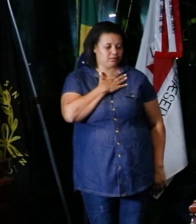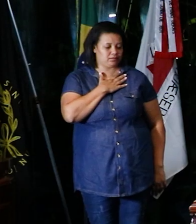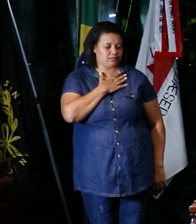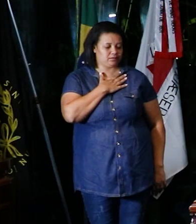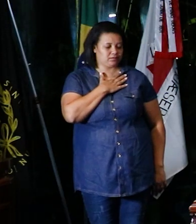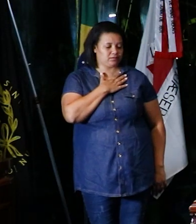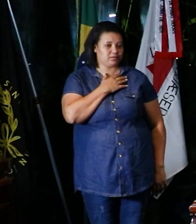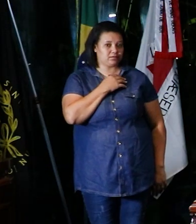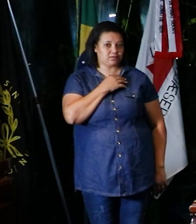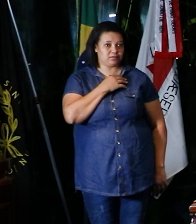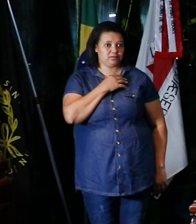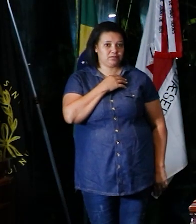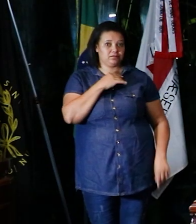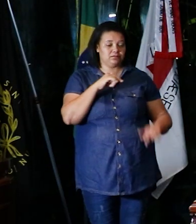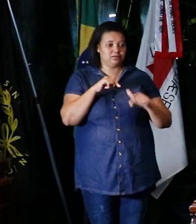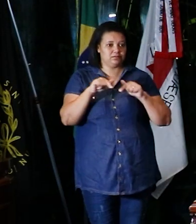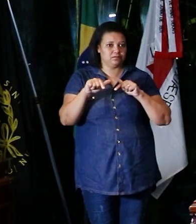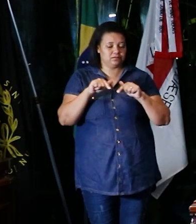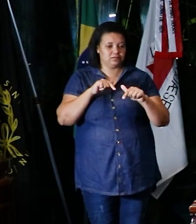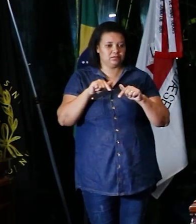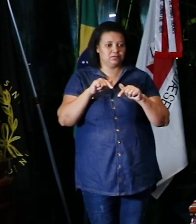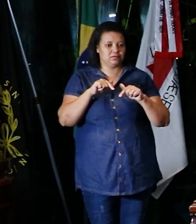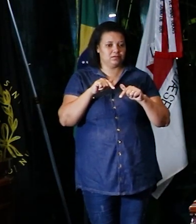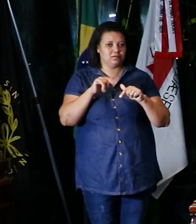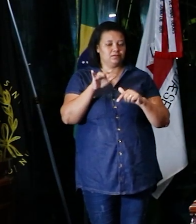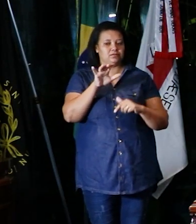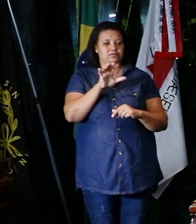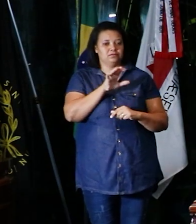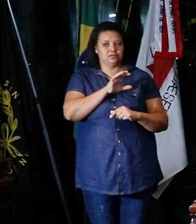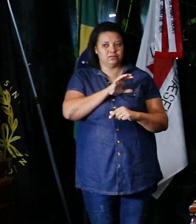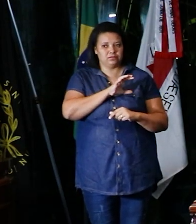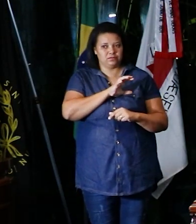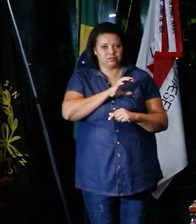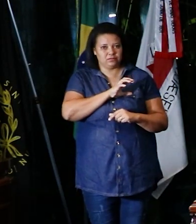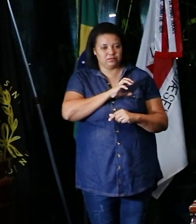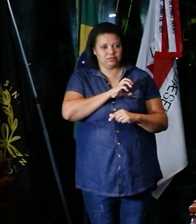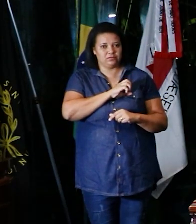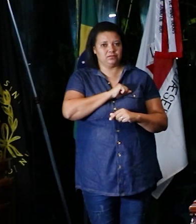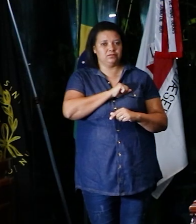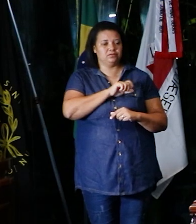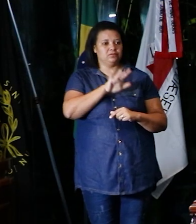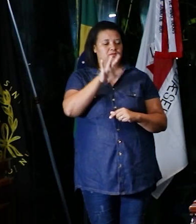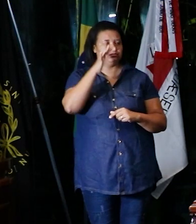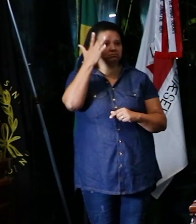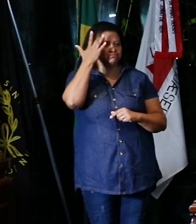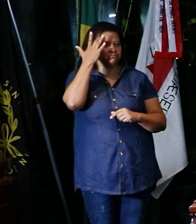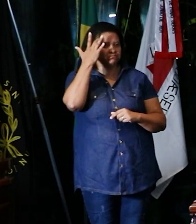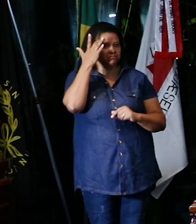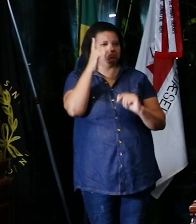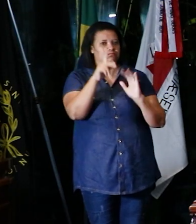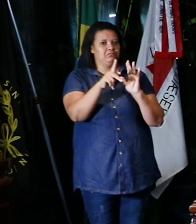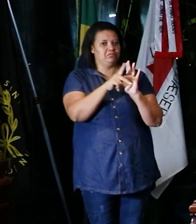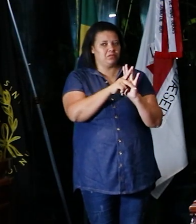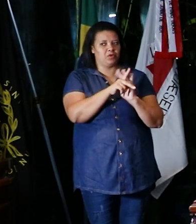feita para este amor, digamos, maduro dele,